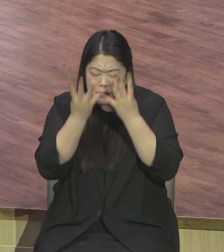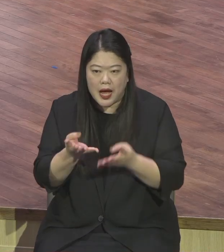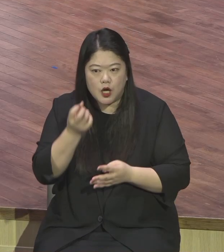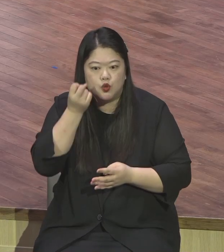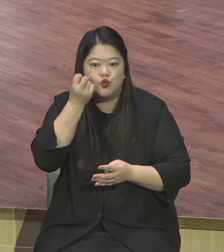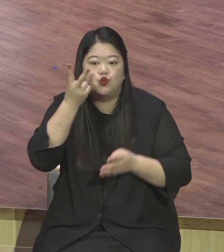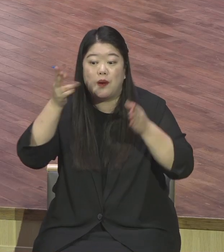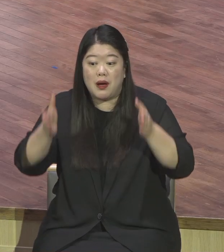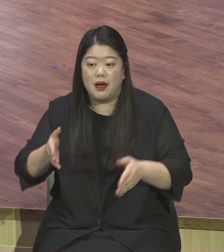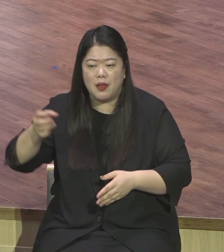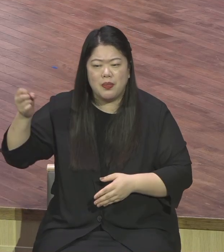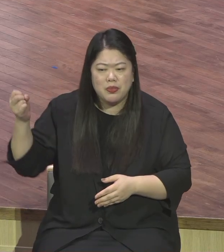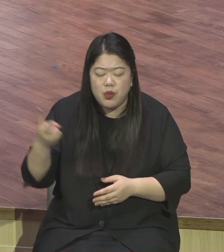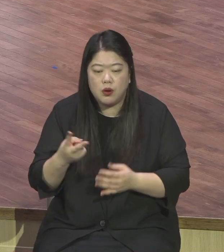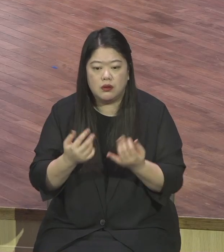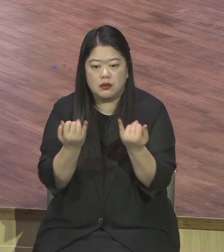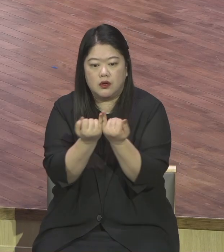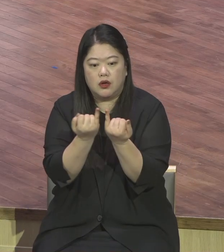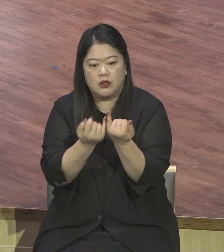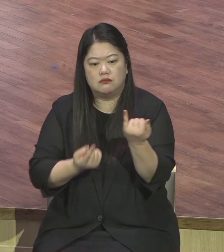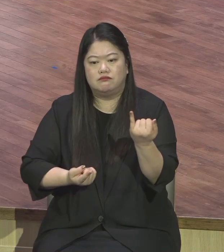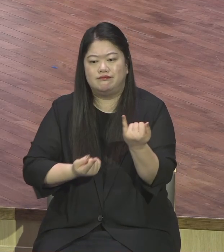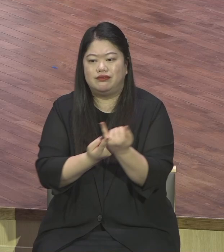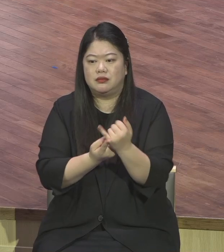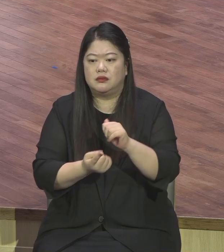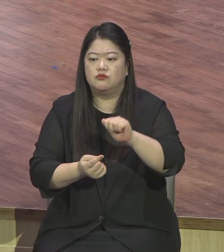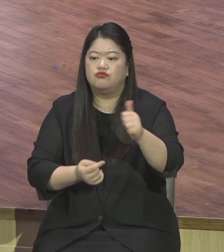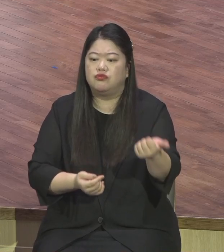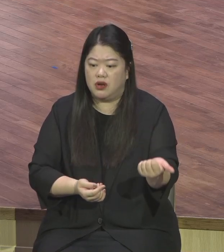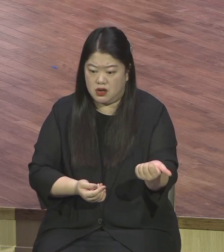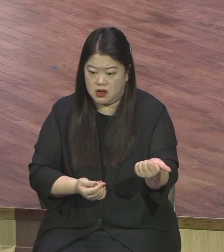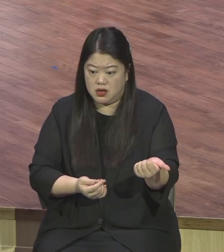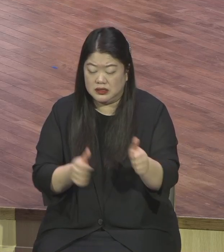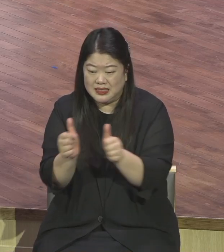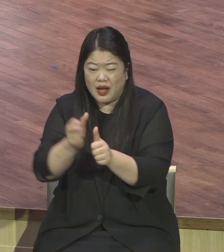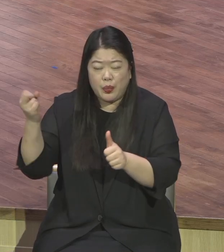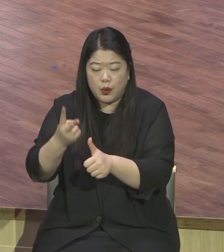죽여놓고 더 죽이지 못해서 후회된다.